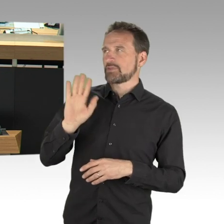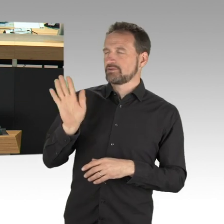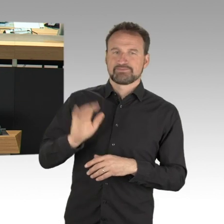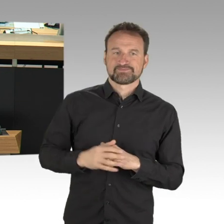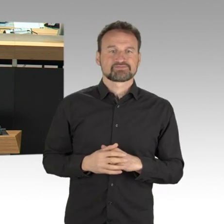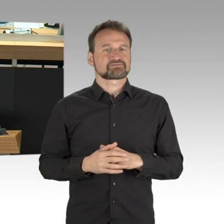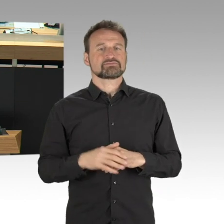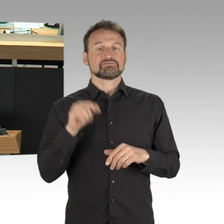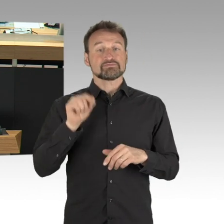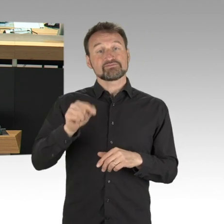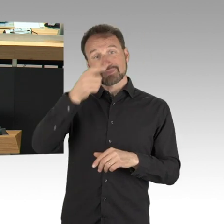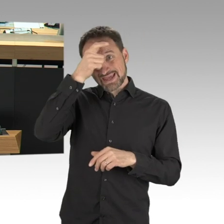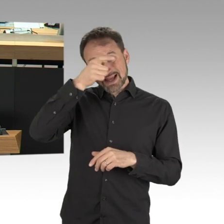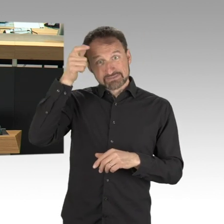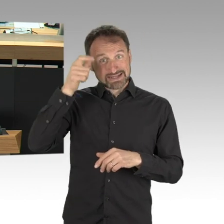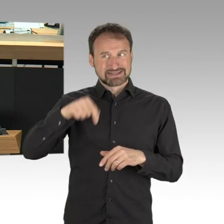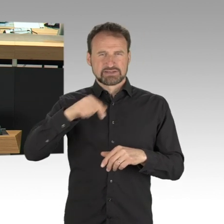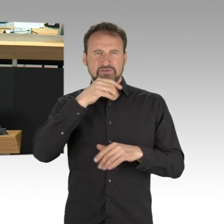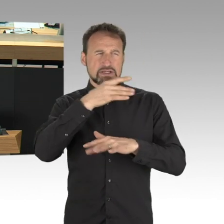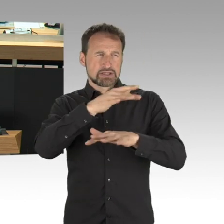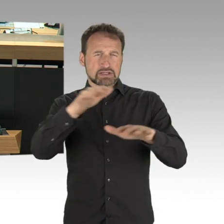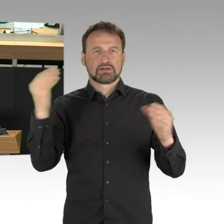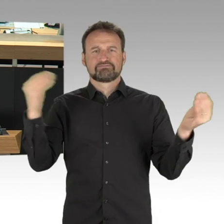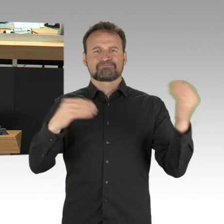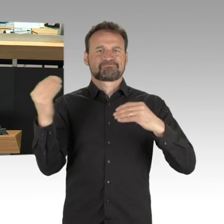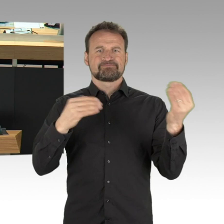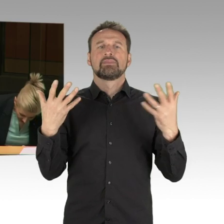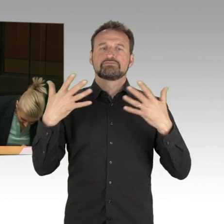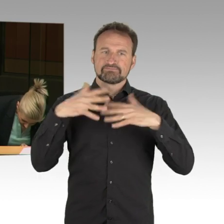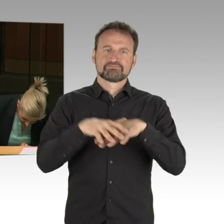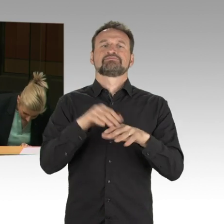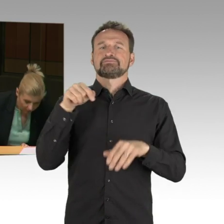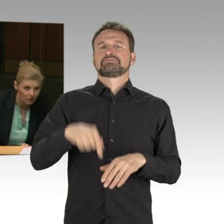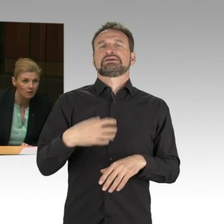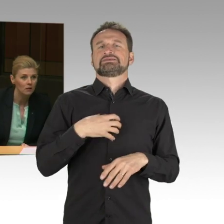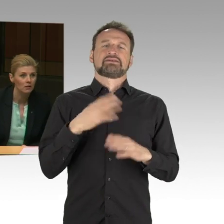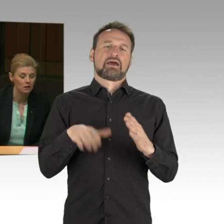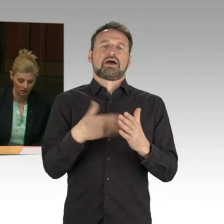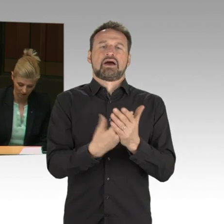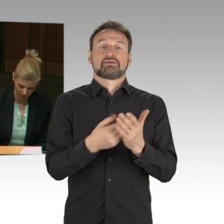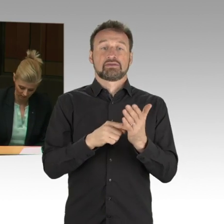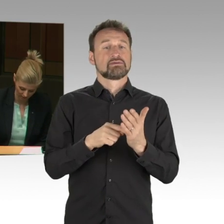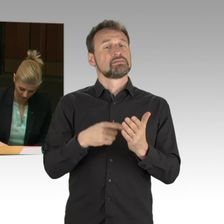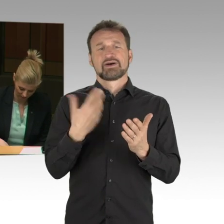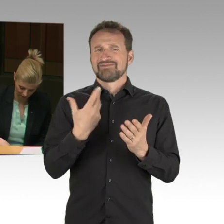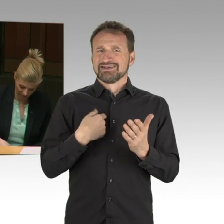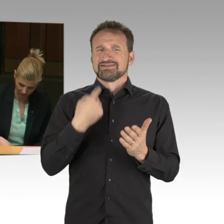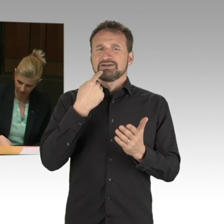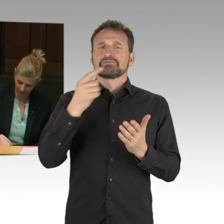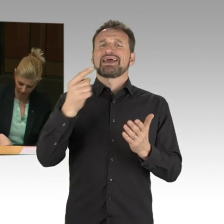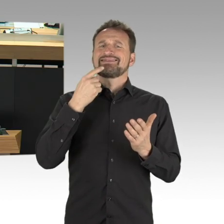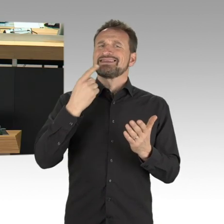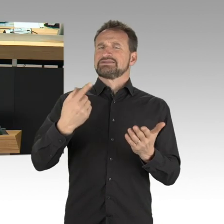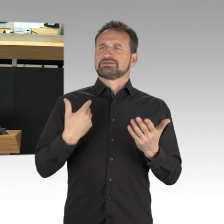Wir freuen uns auch, dass der Senat viele wichtige Bekenntnisse des Parlaments bekräftigt hat. Ich will hier nur das Existenzrecht und Selbstverteidigungsrecht Israels